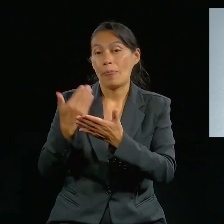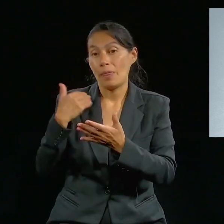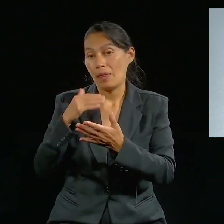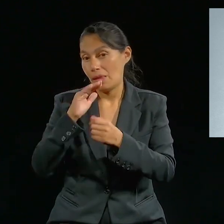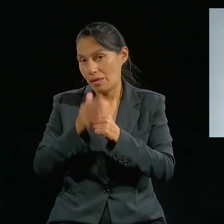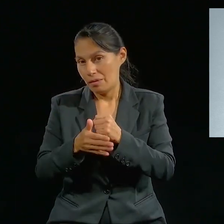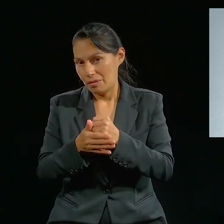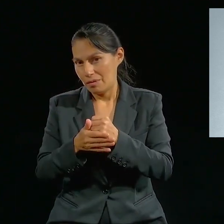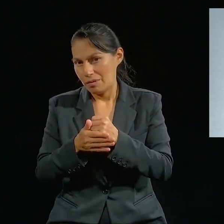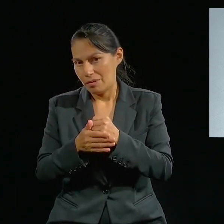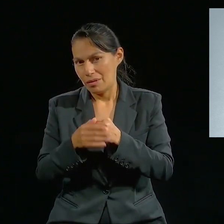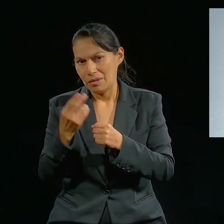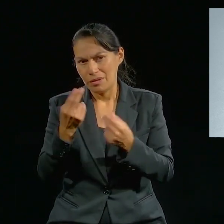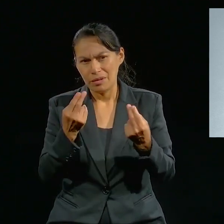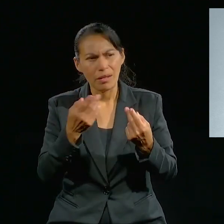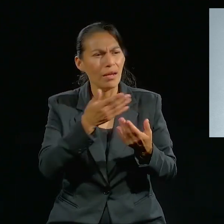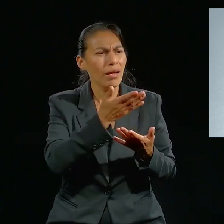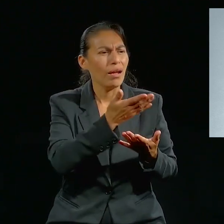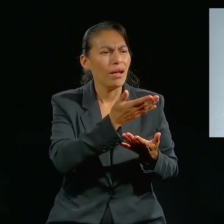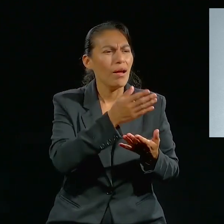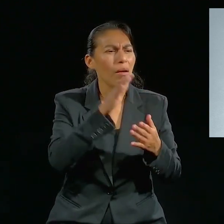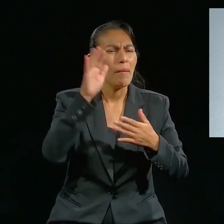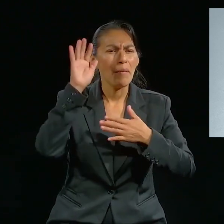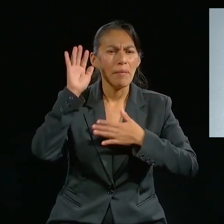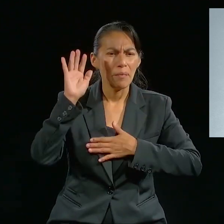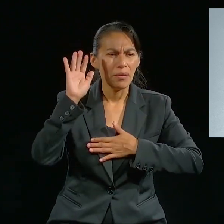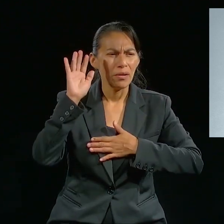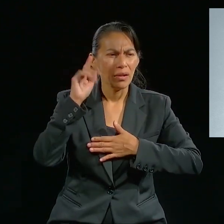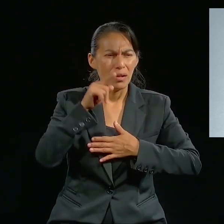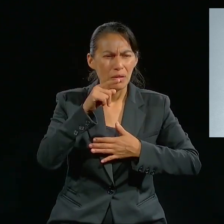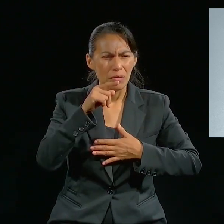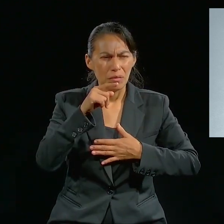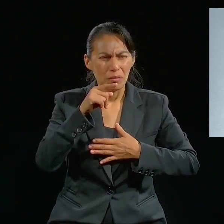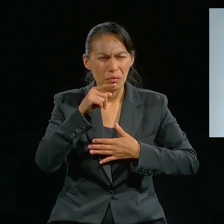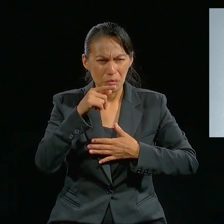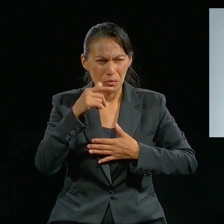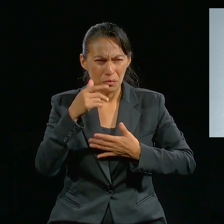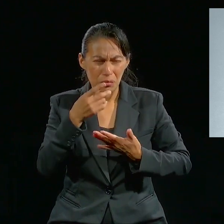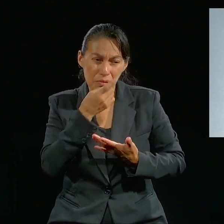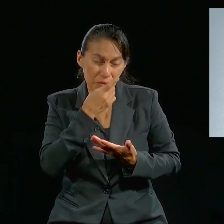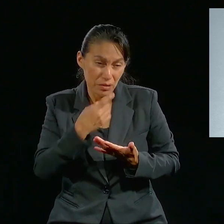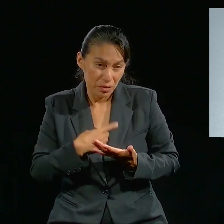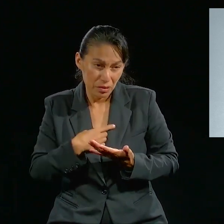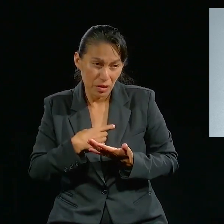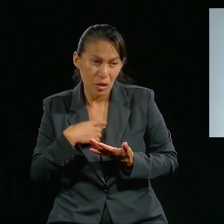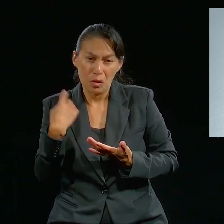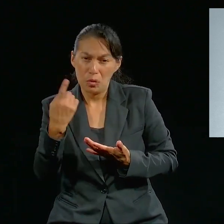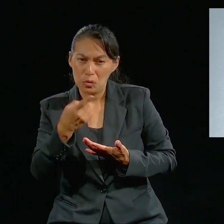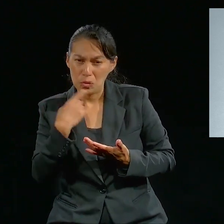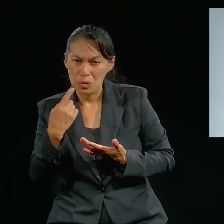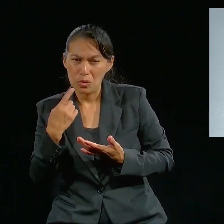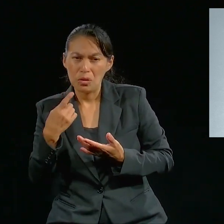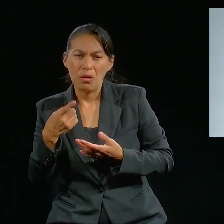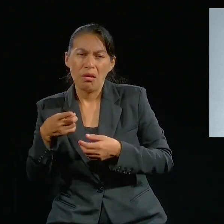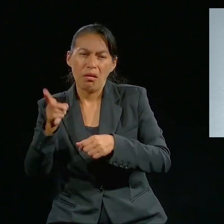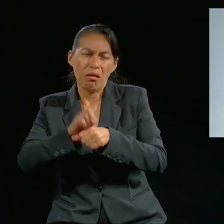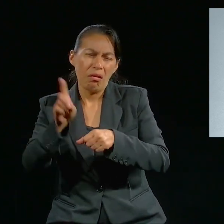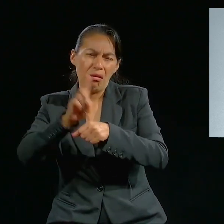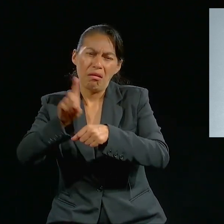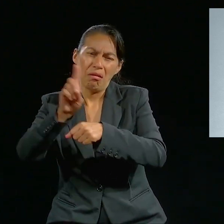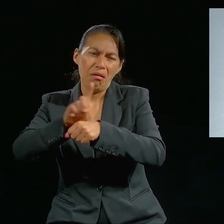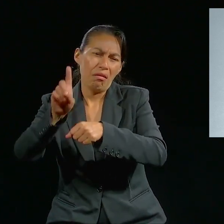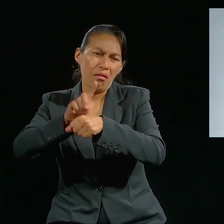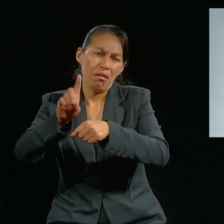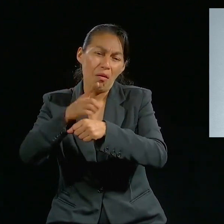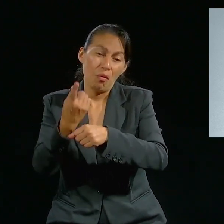labios una promesa que durante esta semana estaremos cultivando en nuestro corazón a